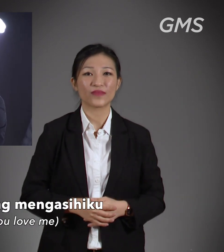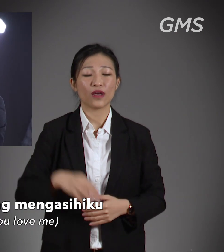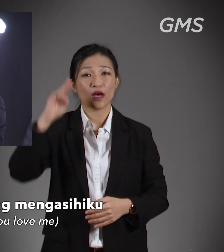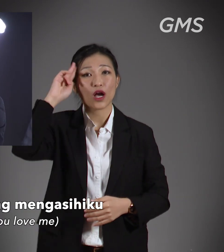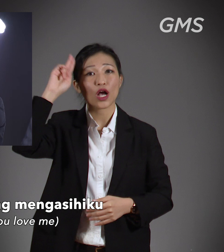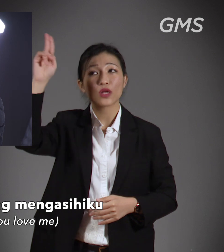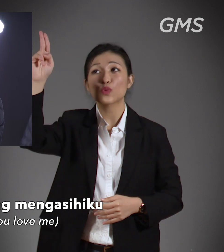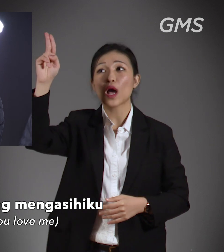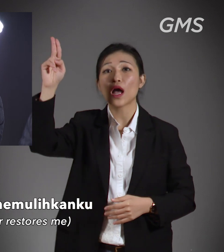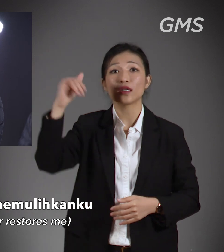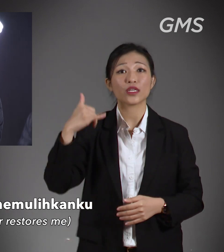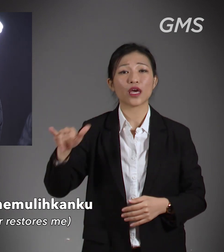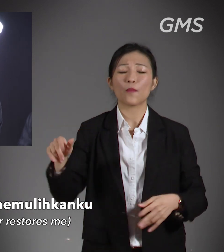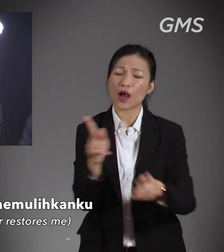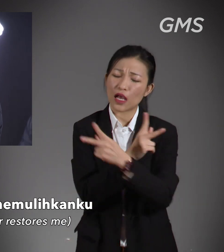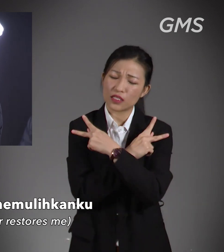mengasihiku,